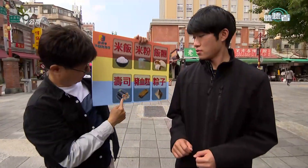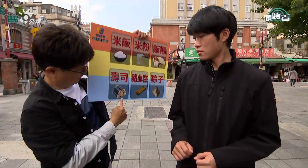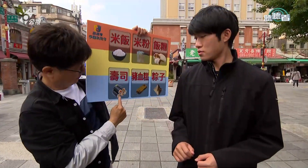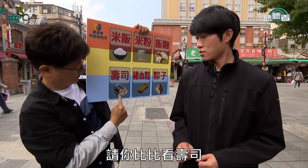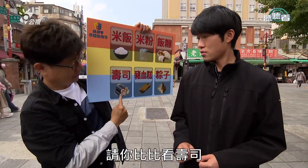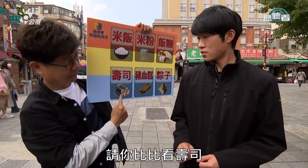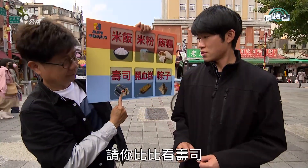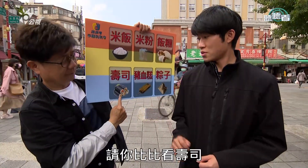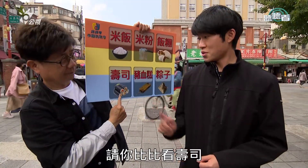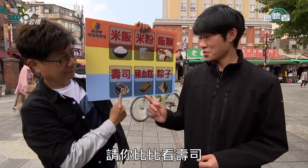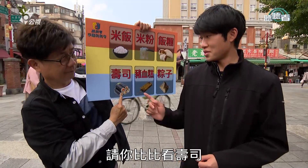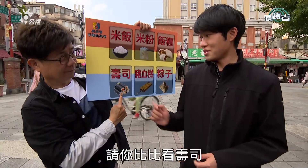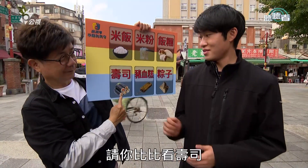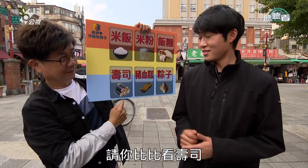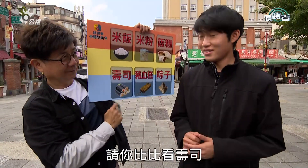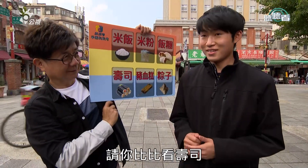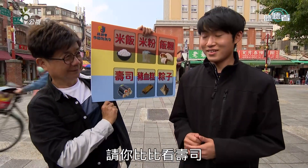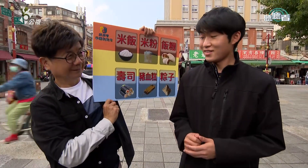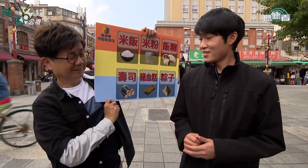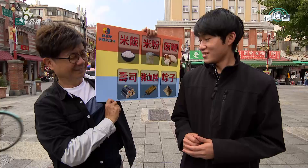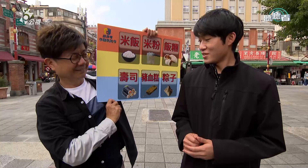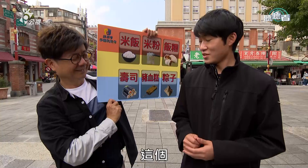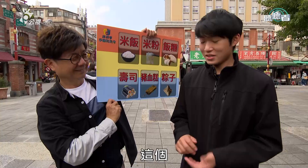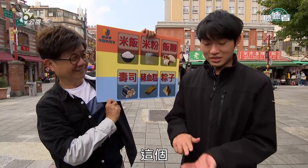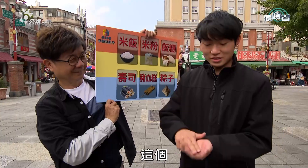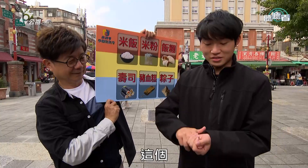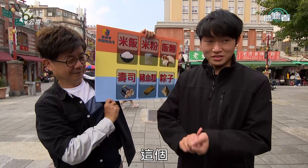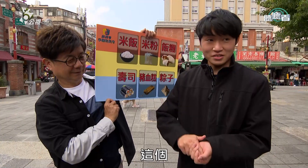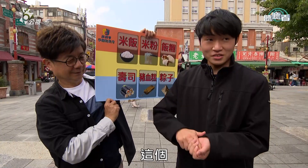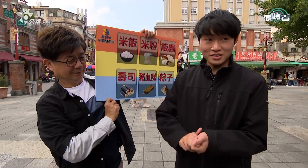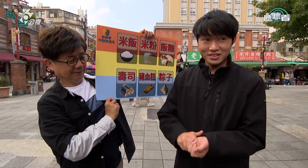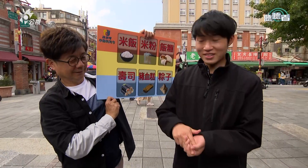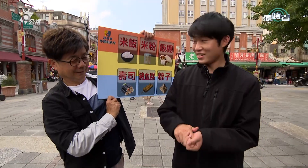哎，请你比比看寿司。 这个。